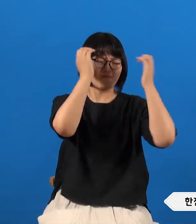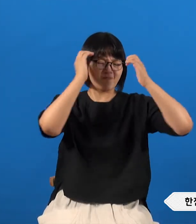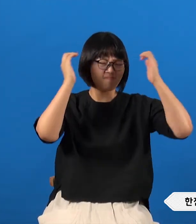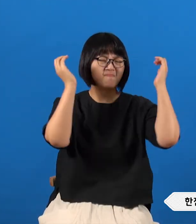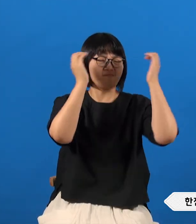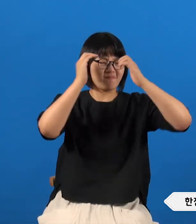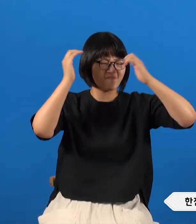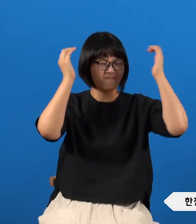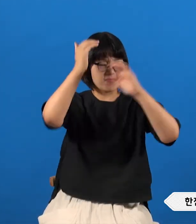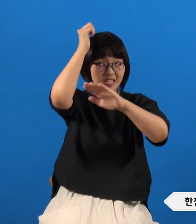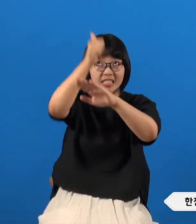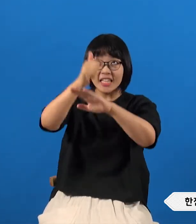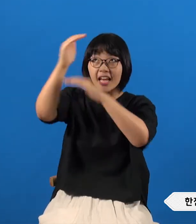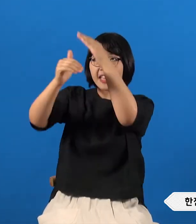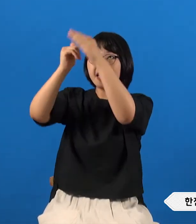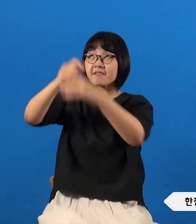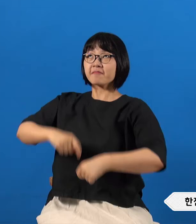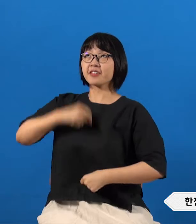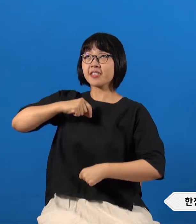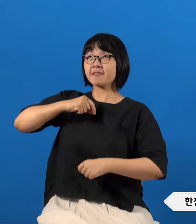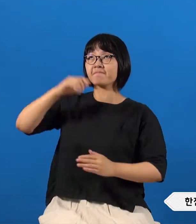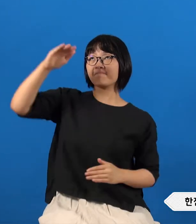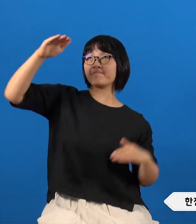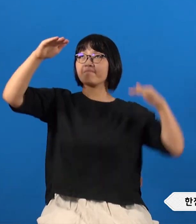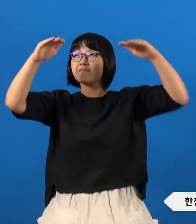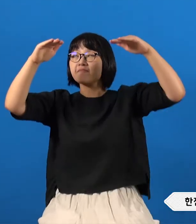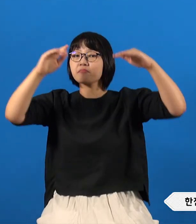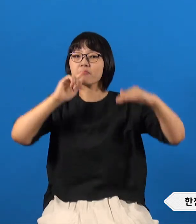쌓아서 하나님의 의에 도달해 보겠다,